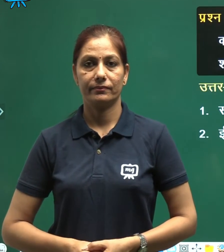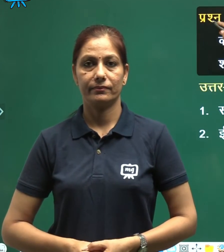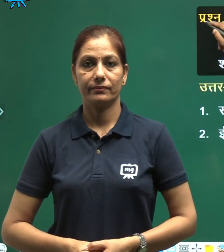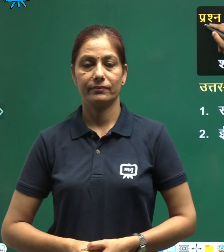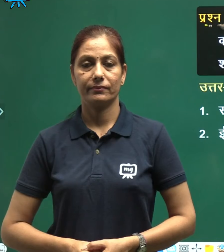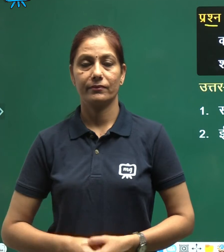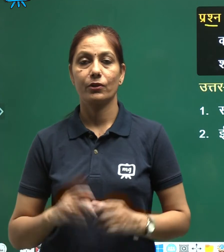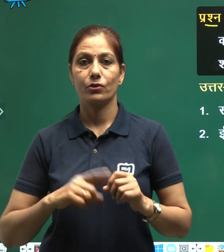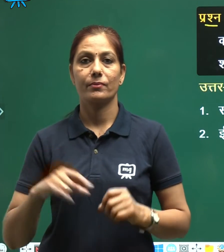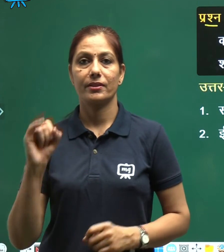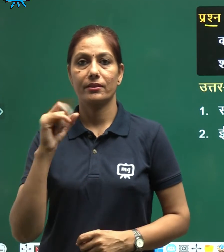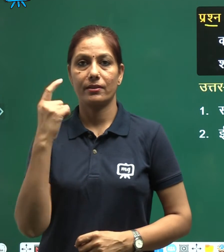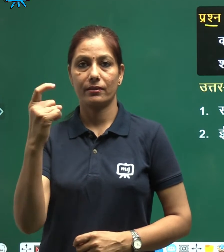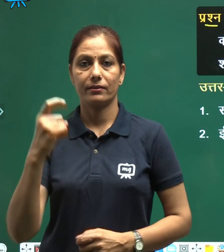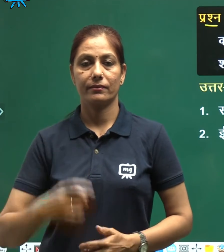प्रश्न 7,